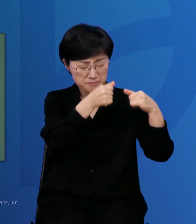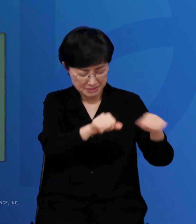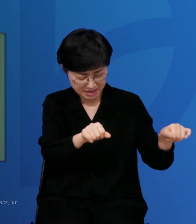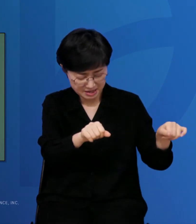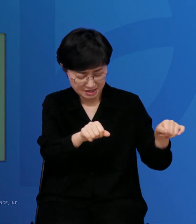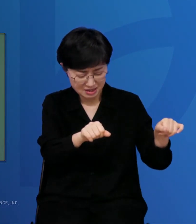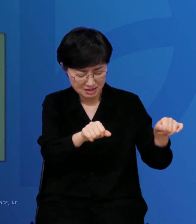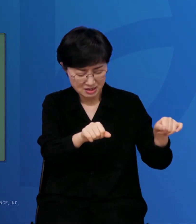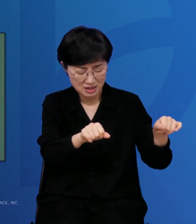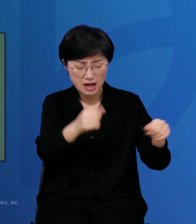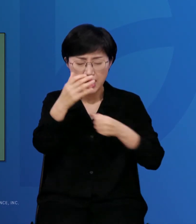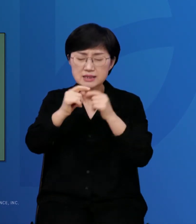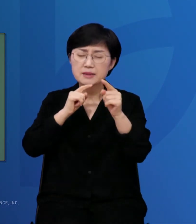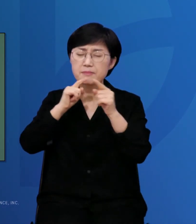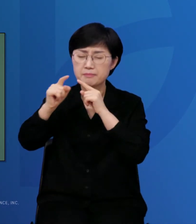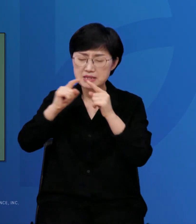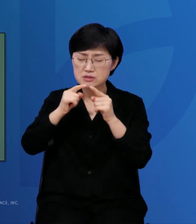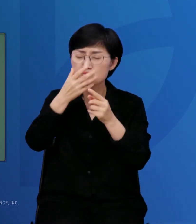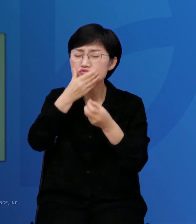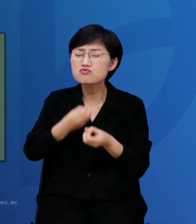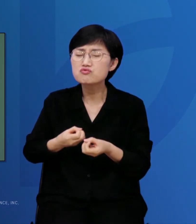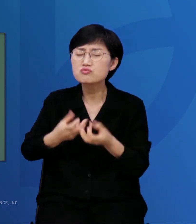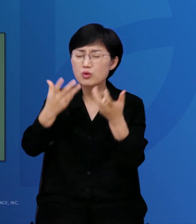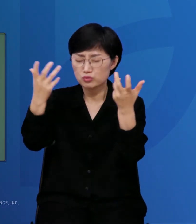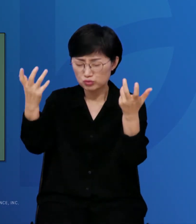주의 축복이 있게 하옵소서.